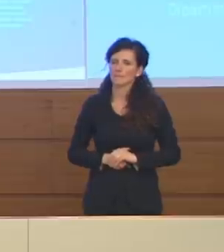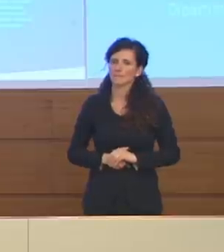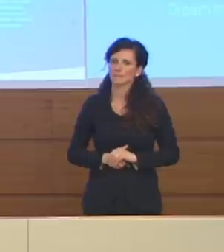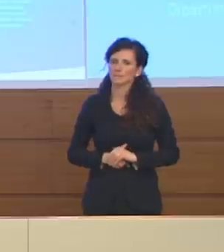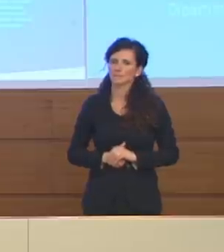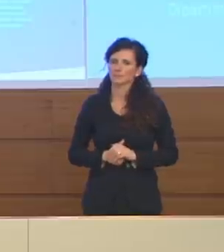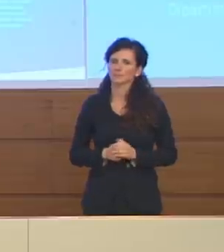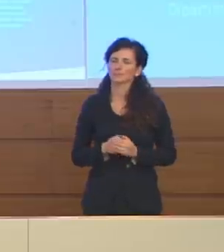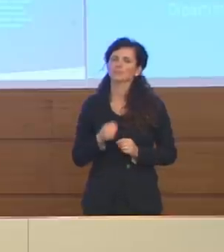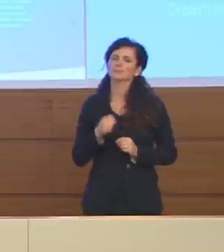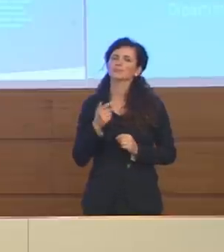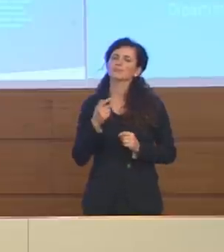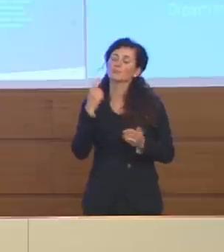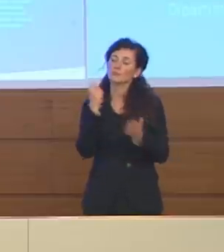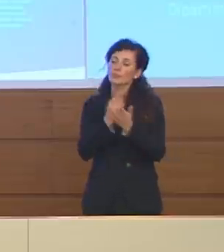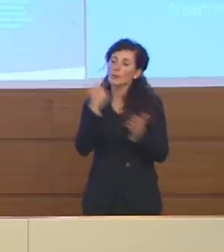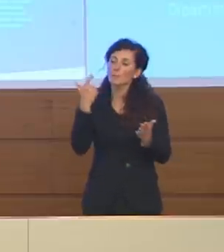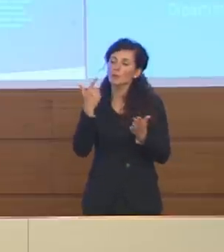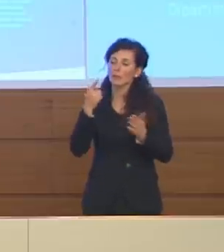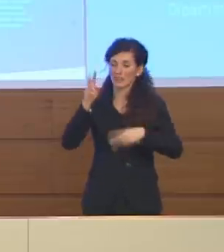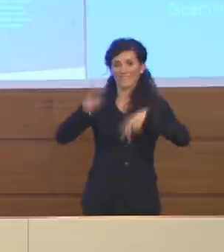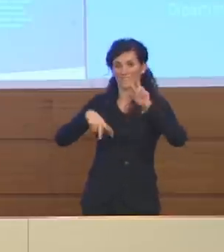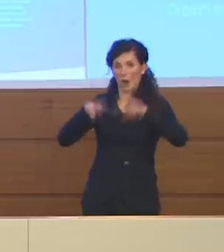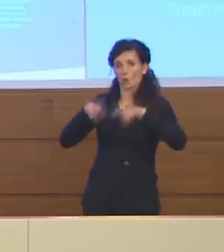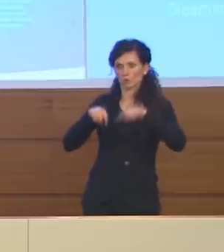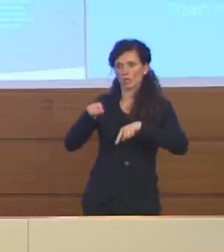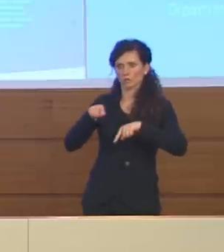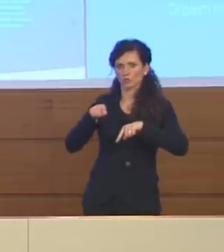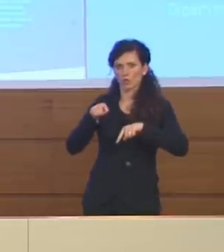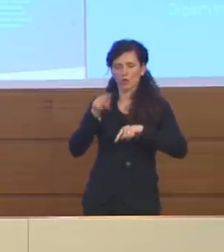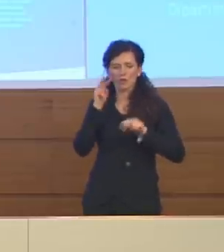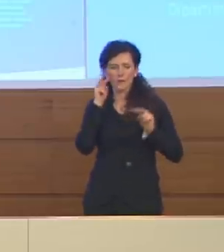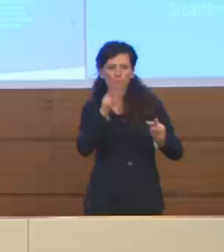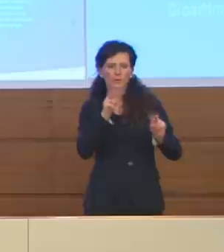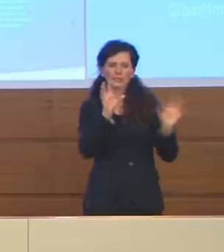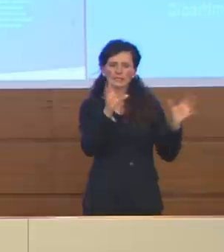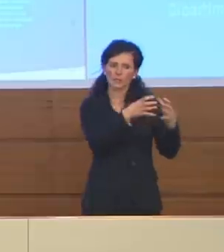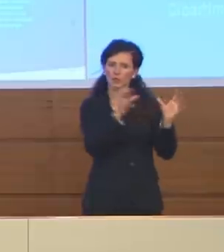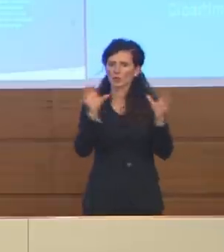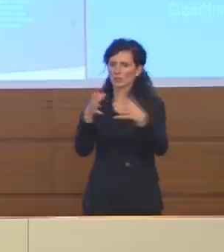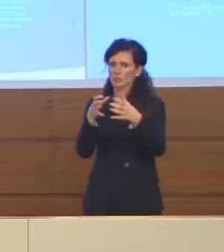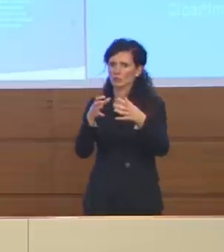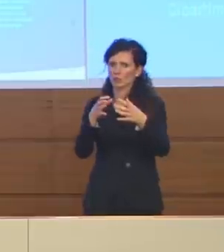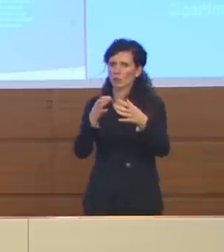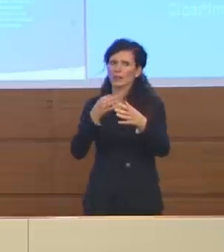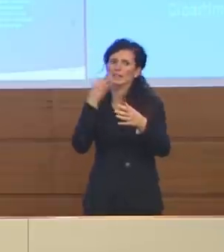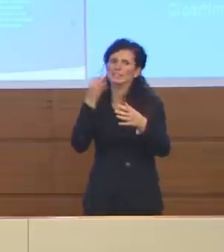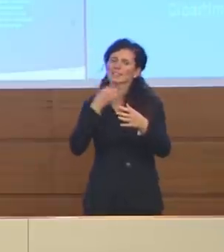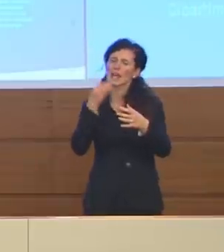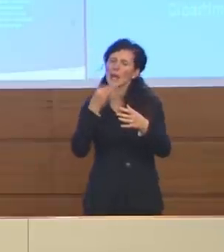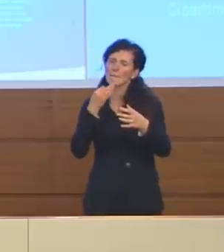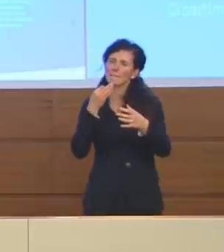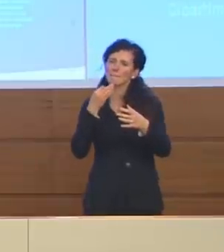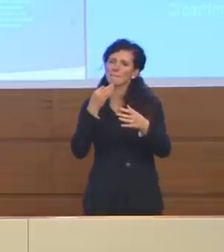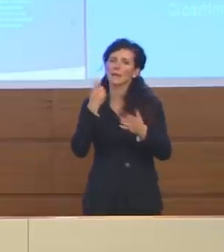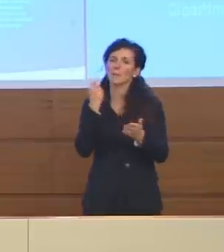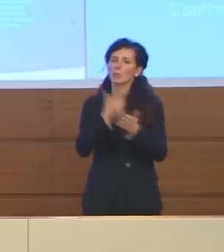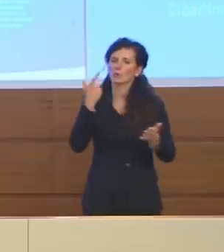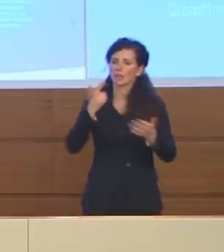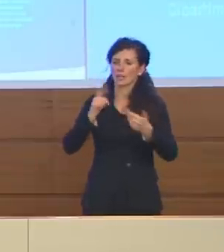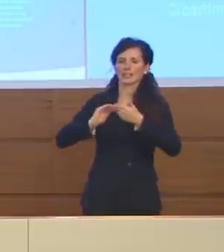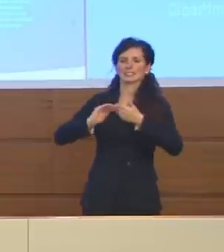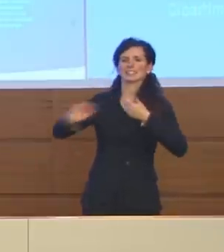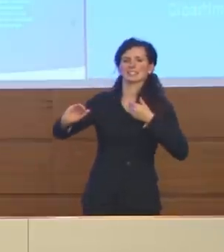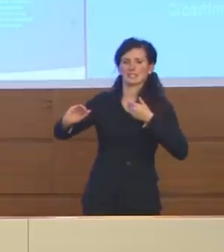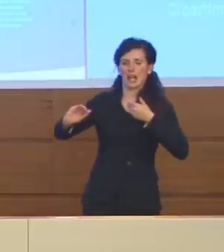valutazione da un lato con importanza di mantenere il distanziamento